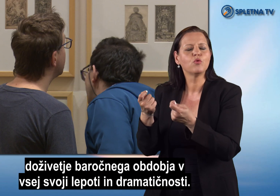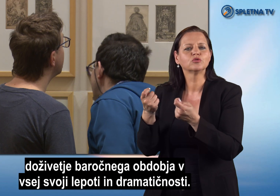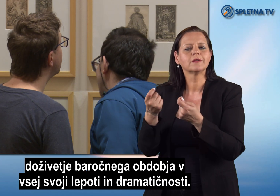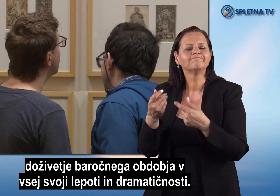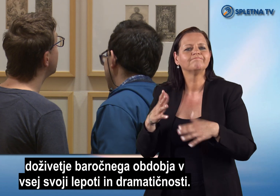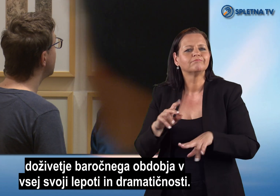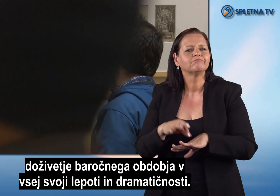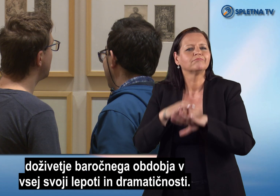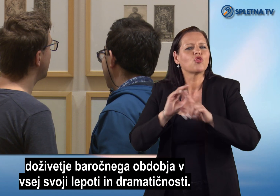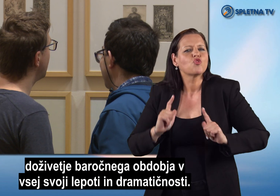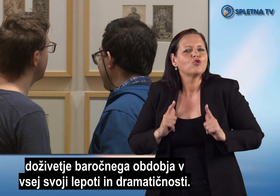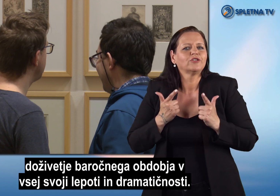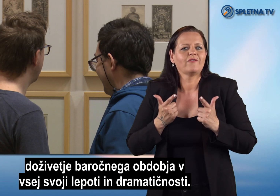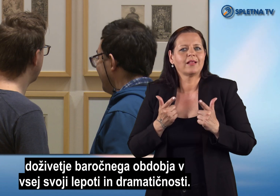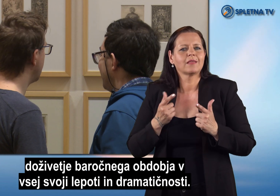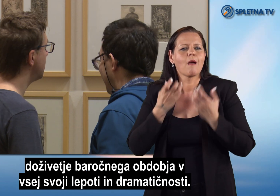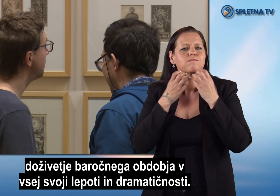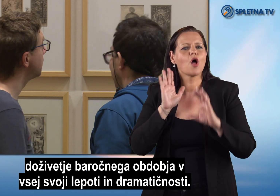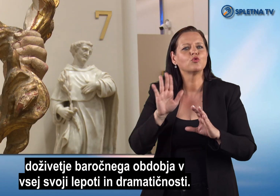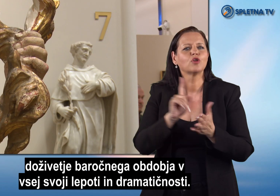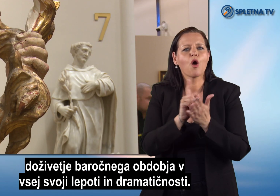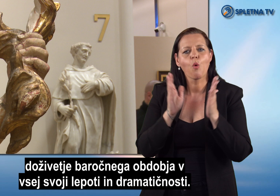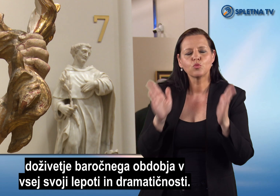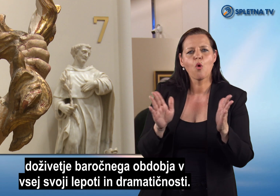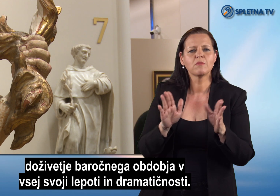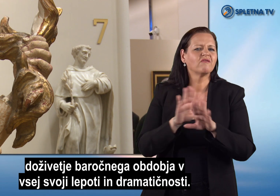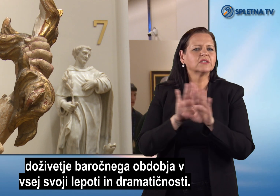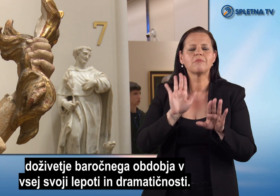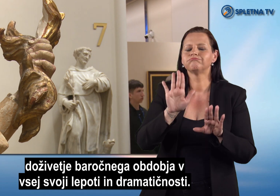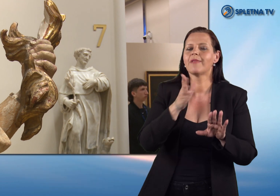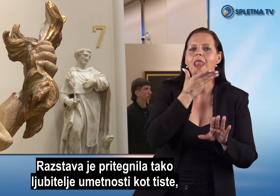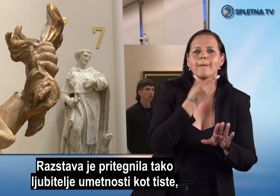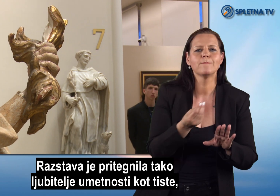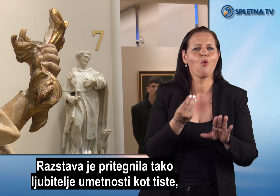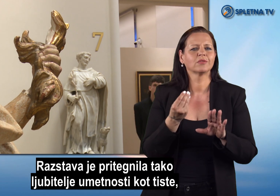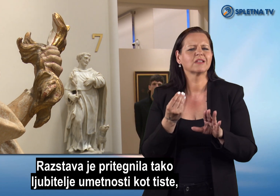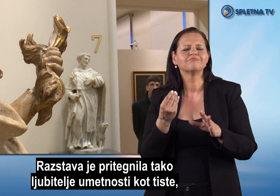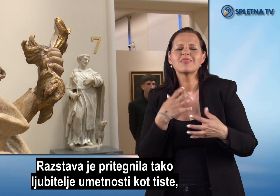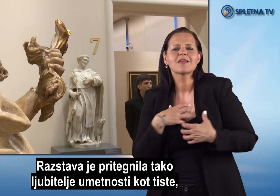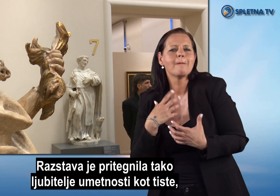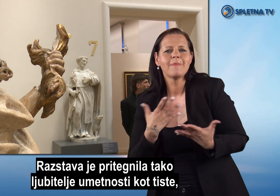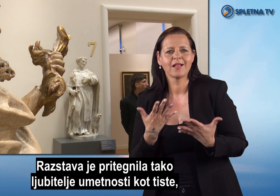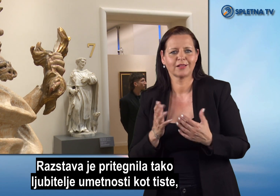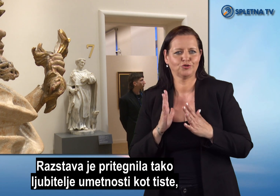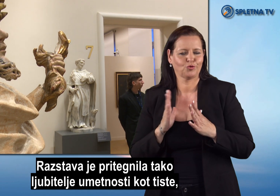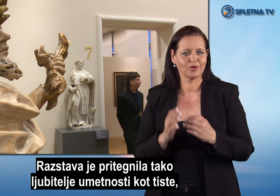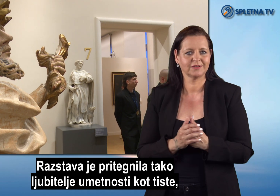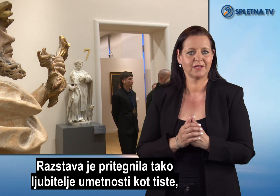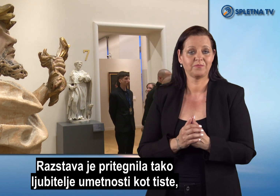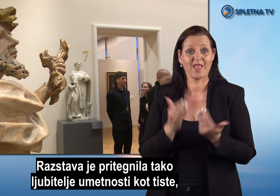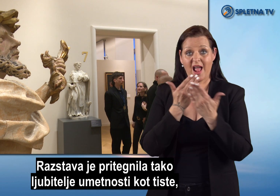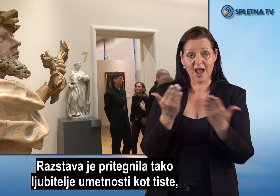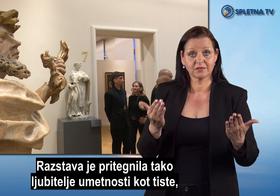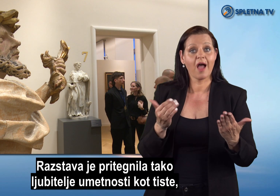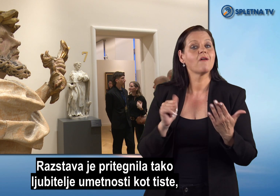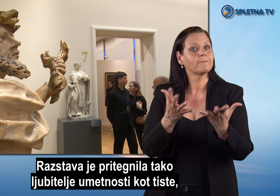doživetje baročnega obdobja v vsej svoji lepoti in dramatičnosti. Razstava je pritegnila tako